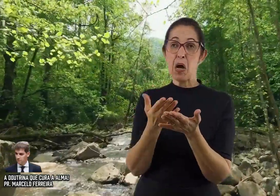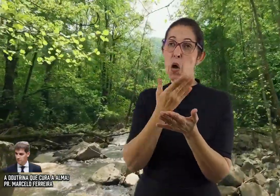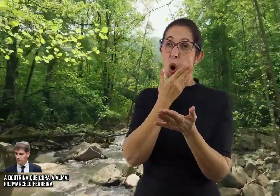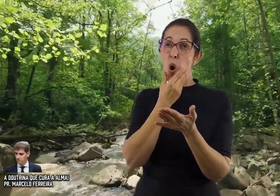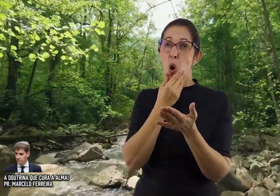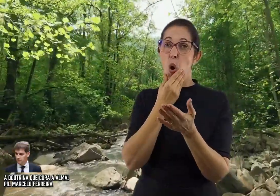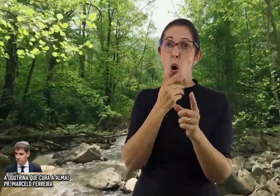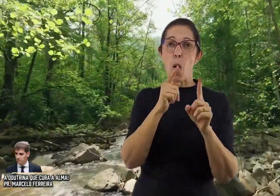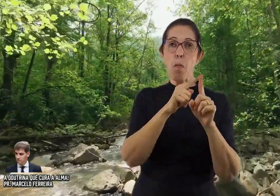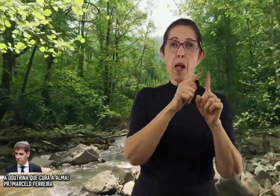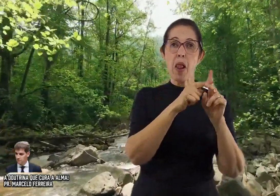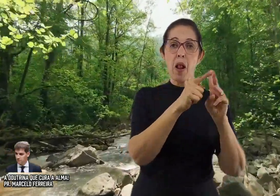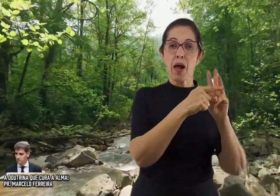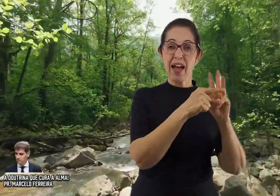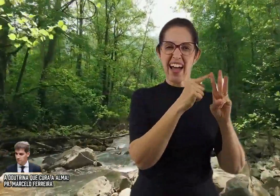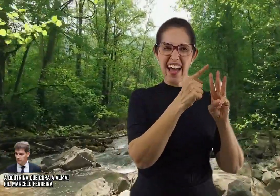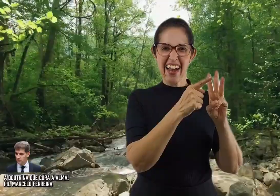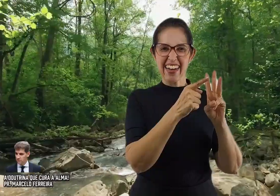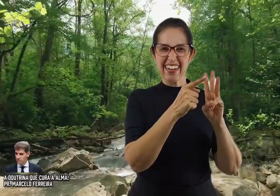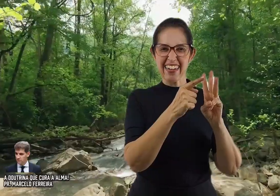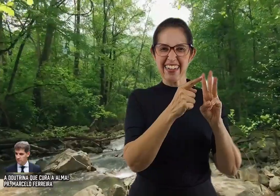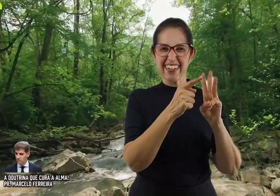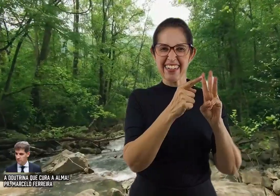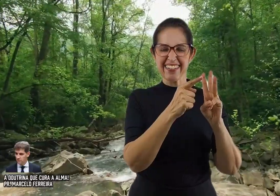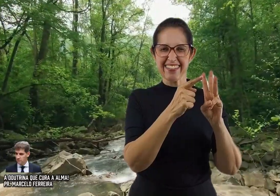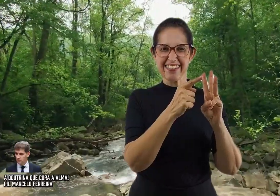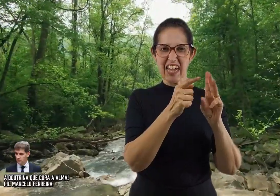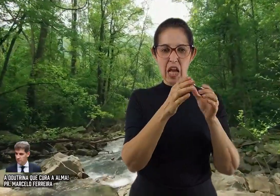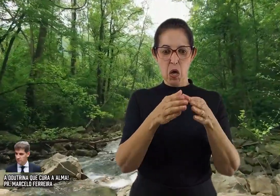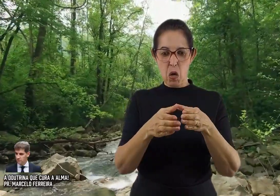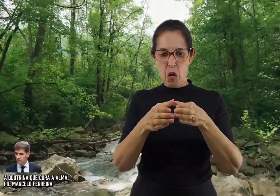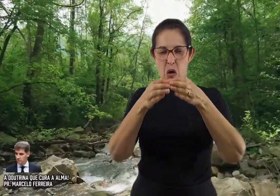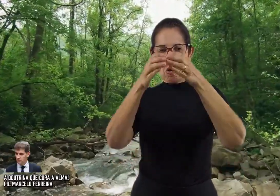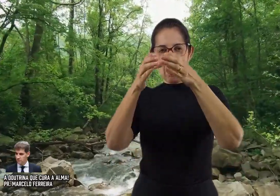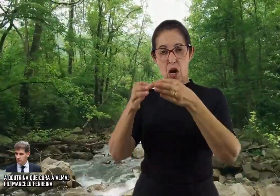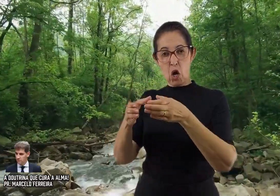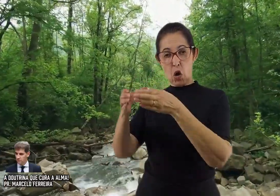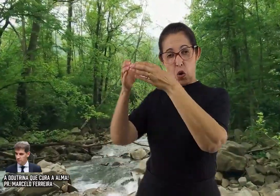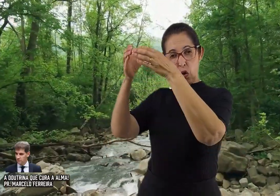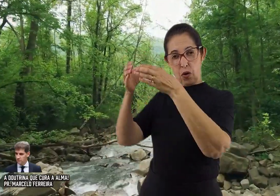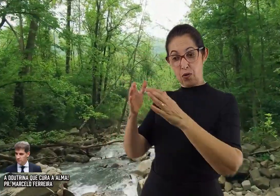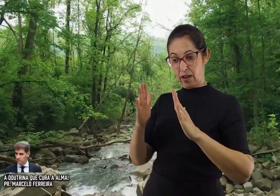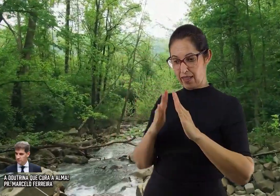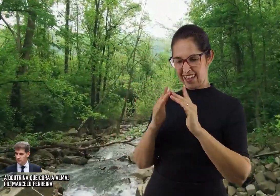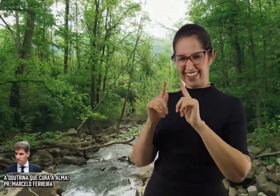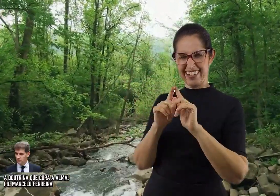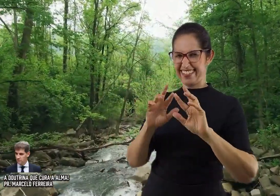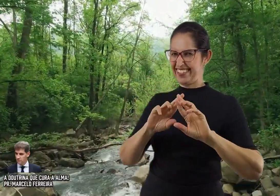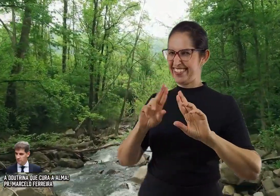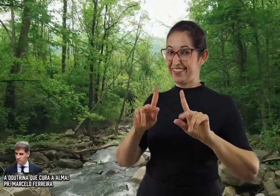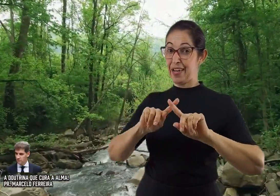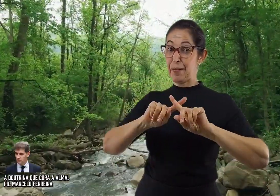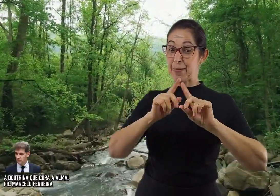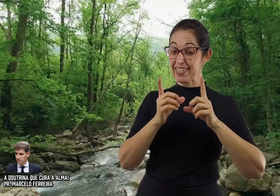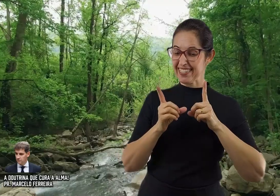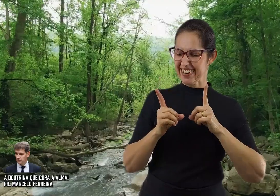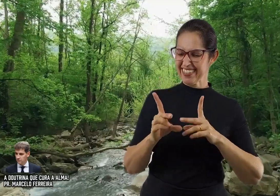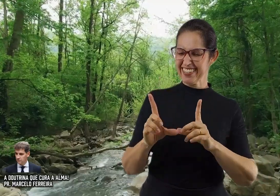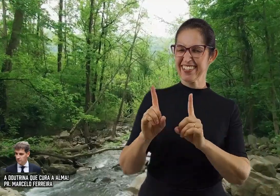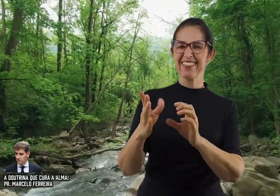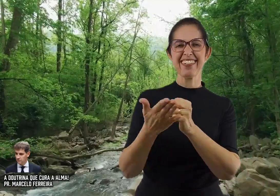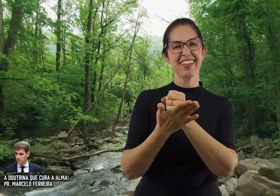o homem João, mas a doutrina que eles ensinaram. Tanto que eles morreram e a igreja